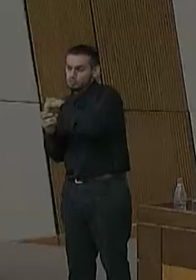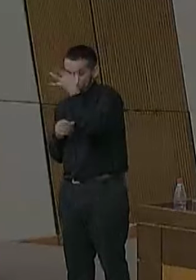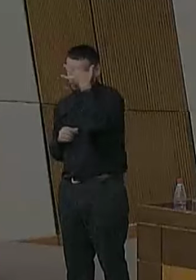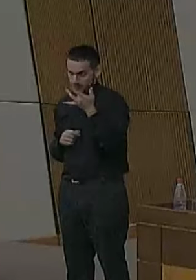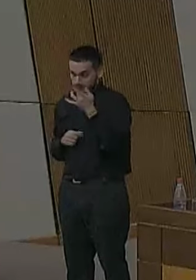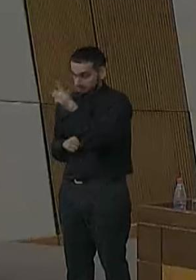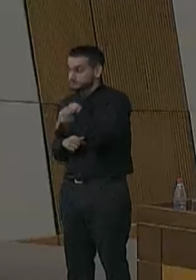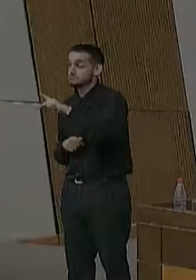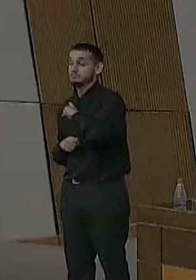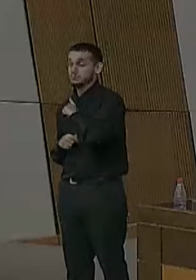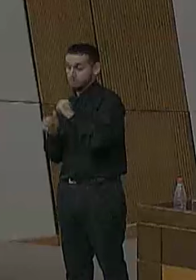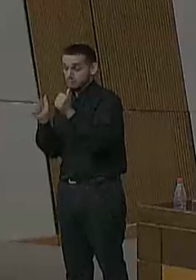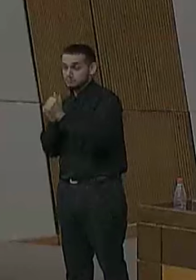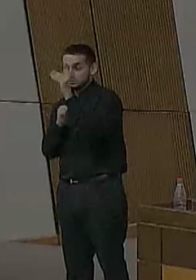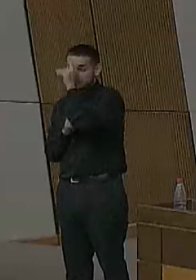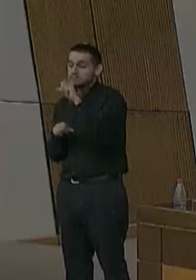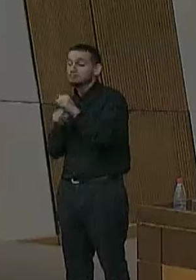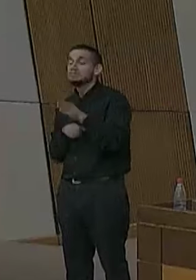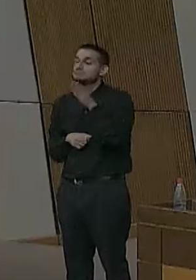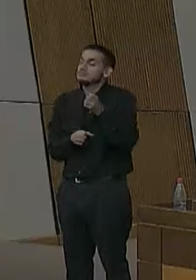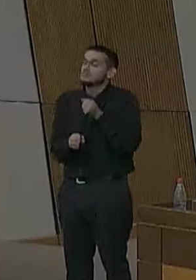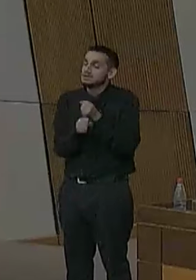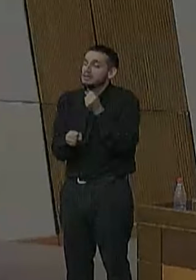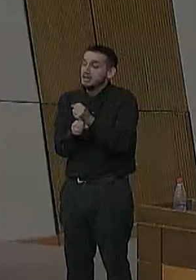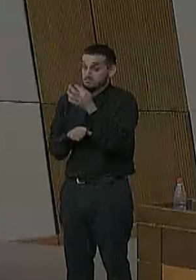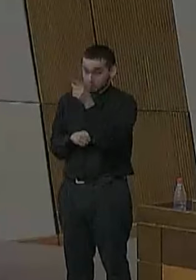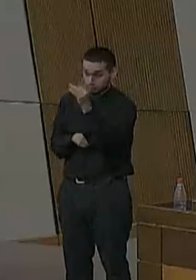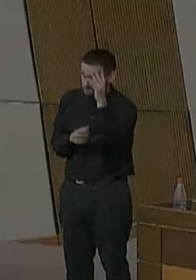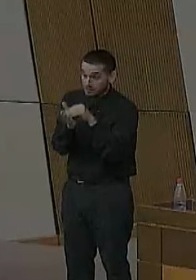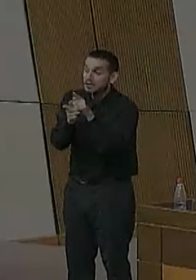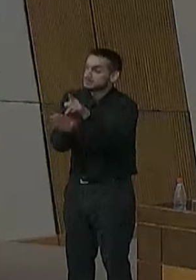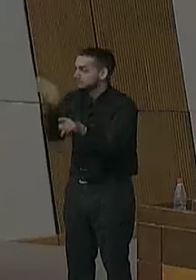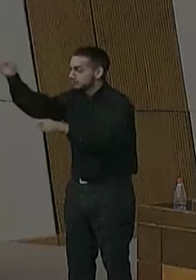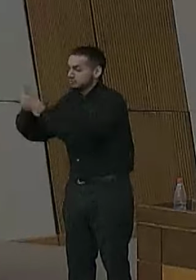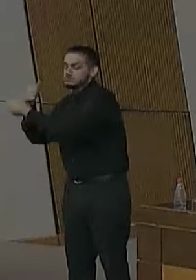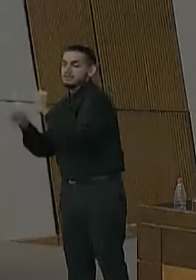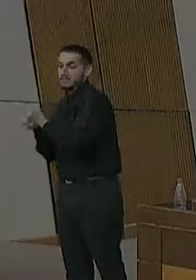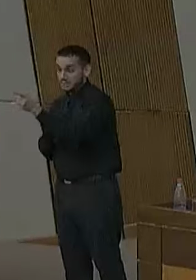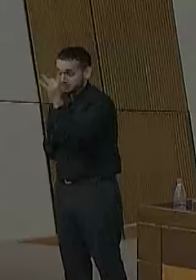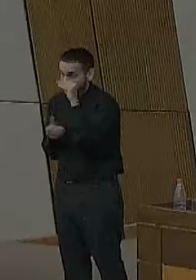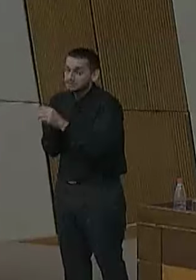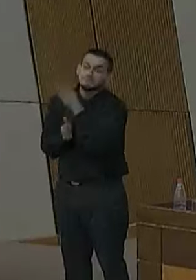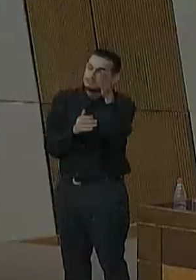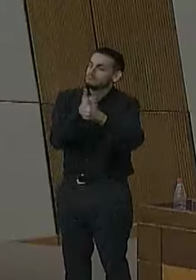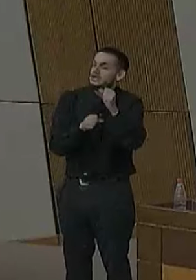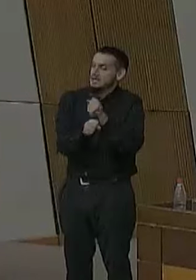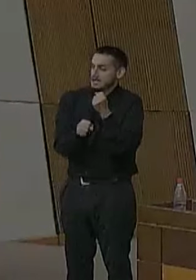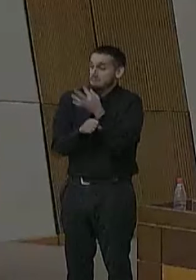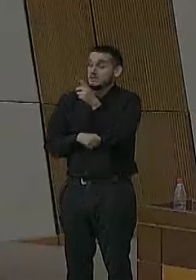las personas con discapacidad puedan aportar desde sus competencias, ¿sí? Entonces, me quedo mucho con lo que ellas